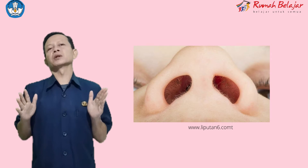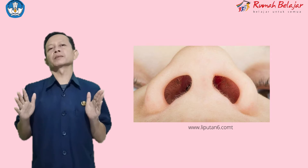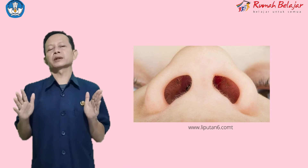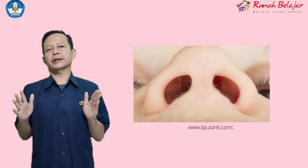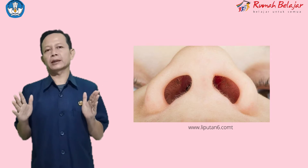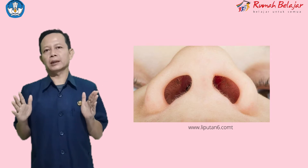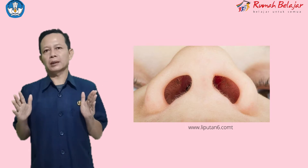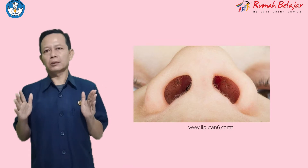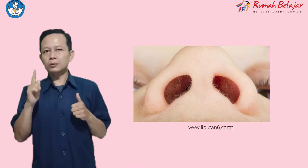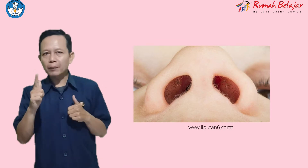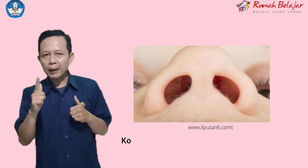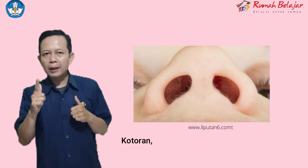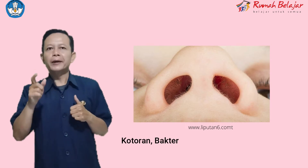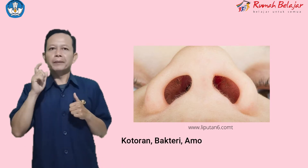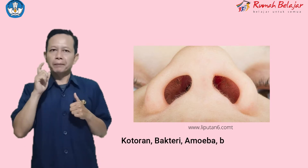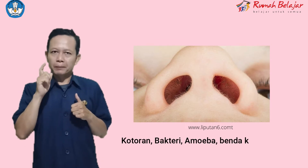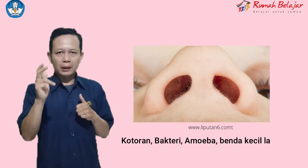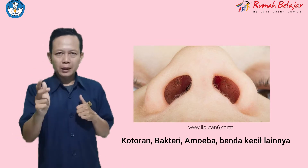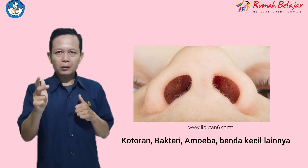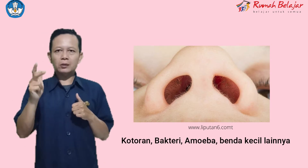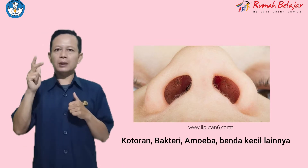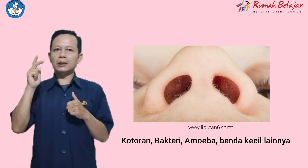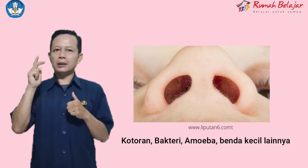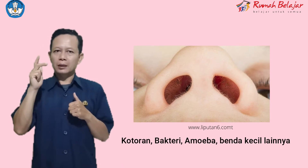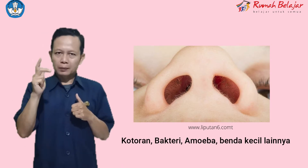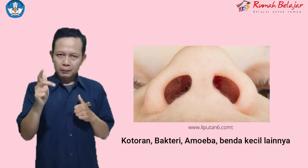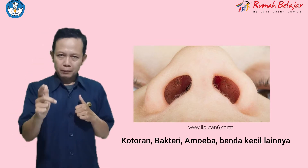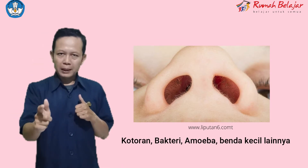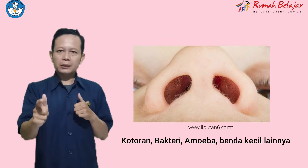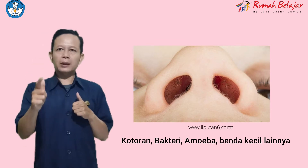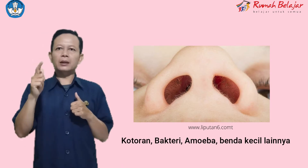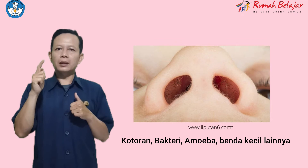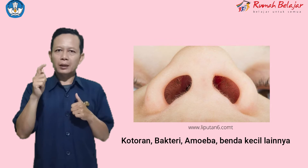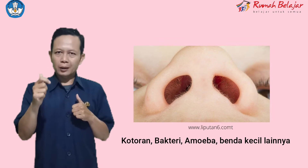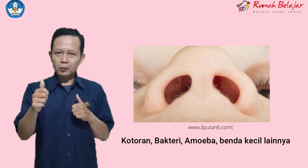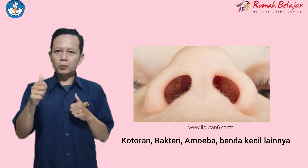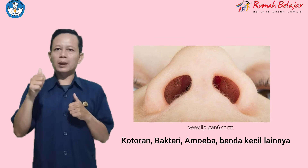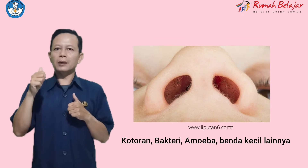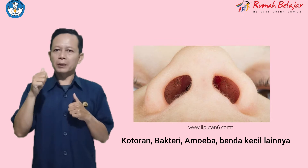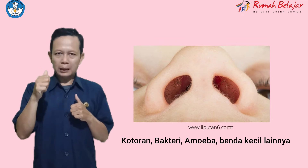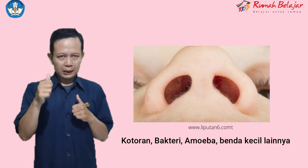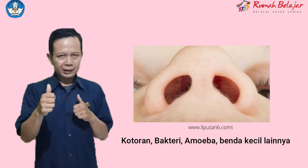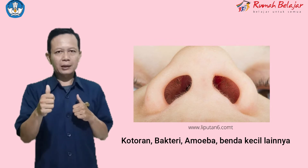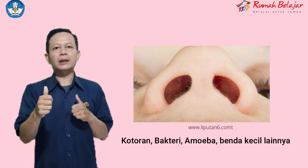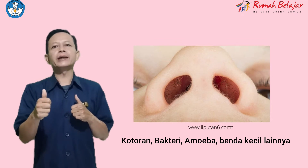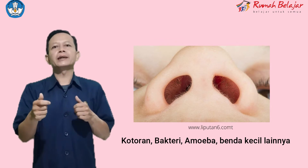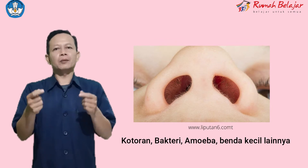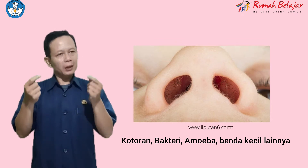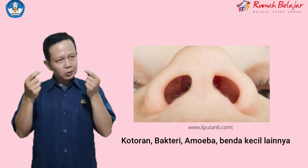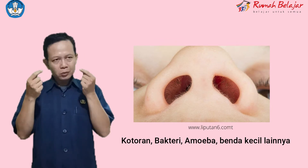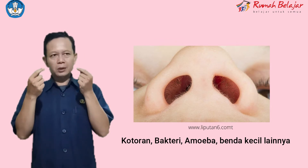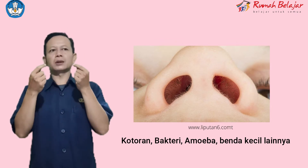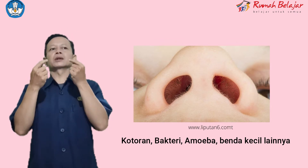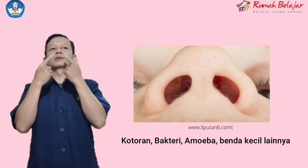sangat berguna bagi kesehatan. Untuk apa? Menyaring kotoran, bakteri, amuba, benda kecil yang lainnya